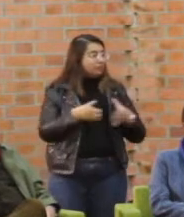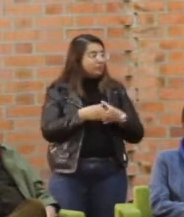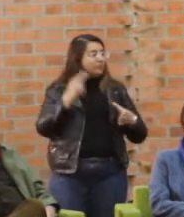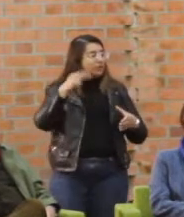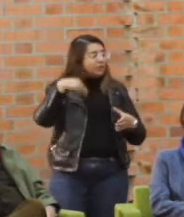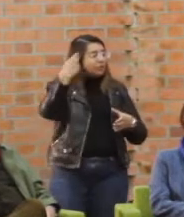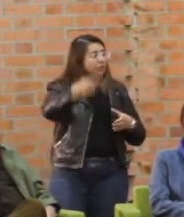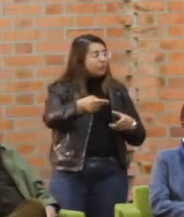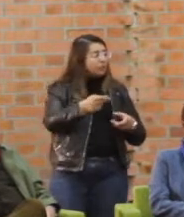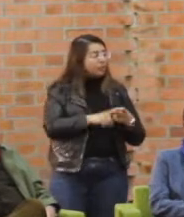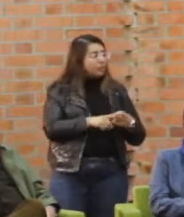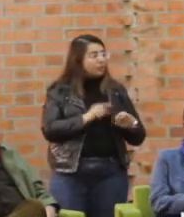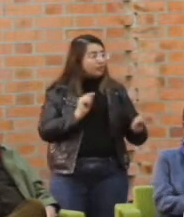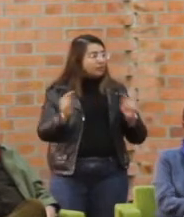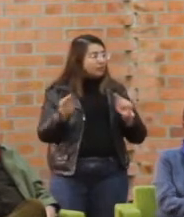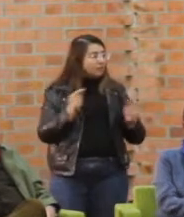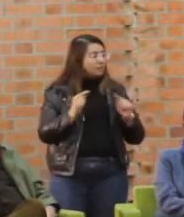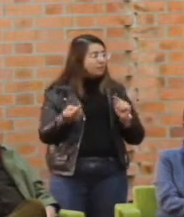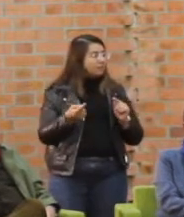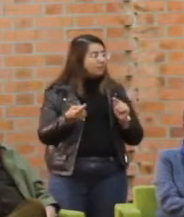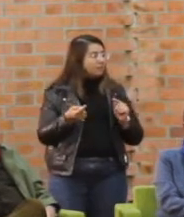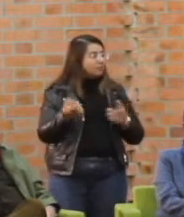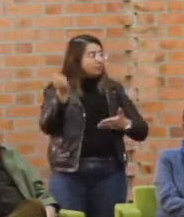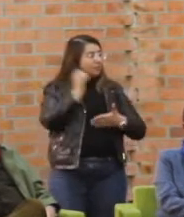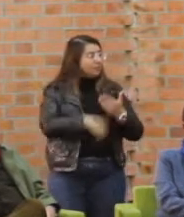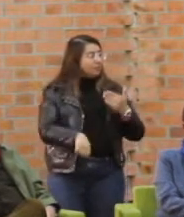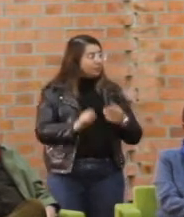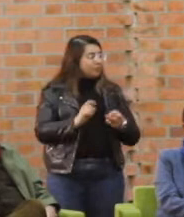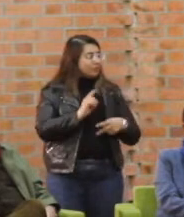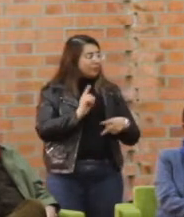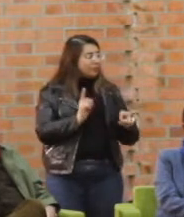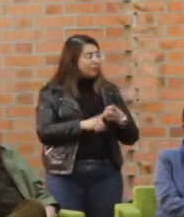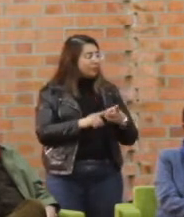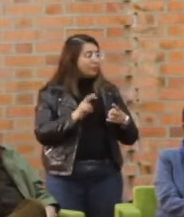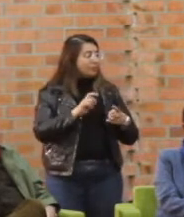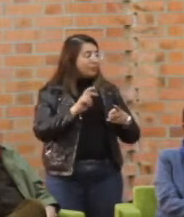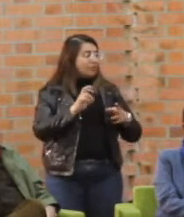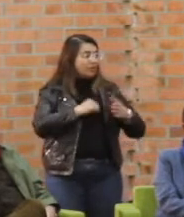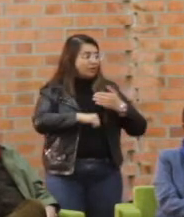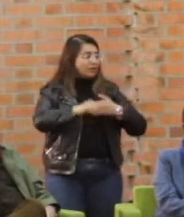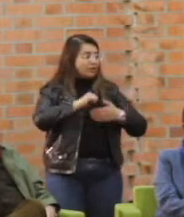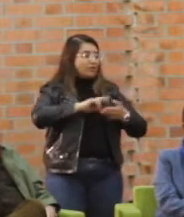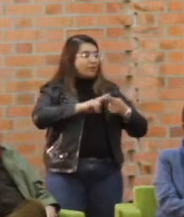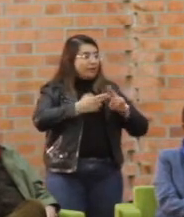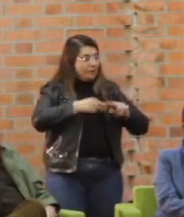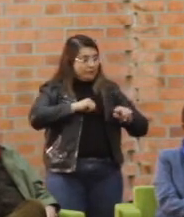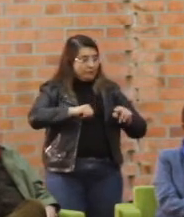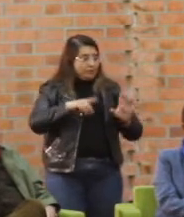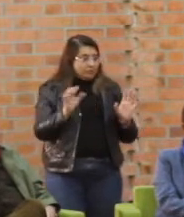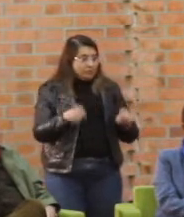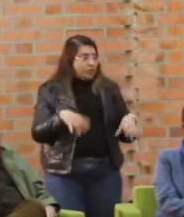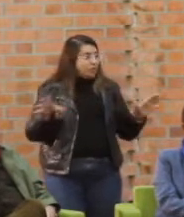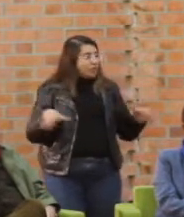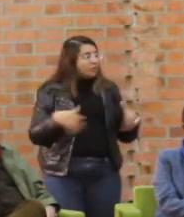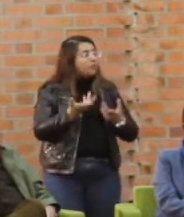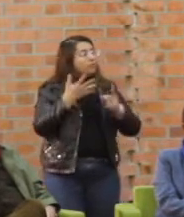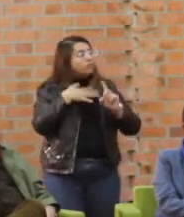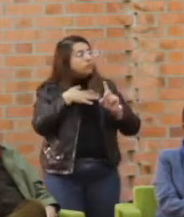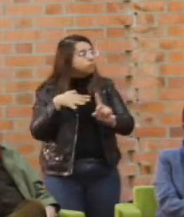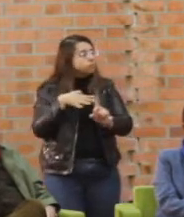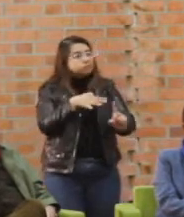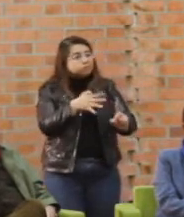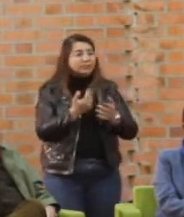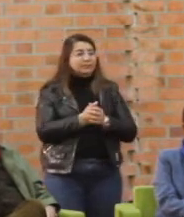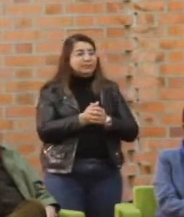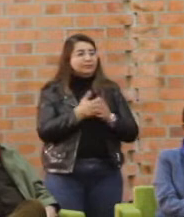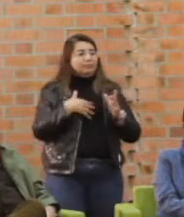donde el debate sobre el aborto y sobre el anticoncepción ha sido también álgido Sí por ejemplo todas las debates